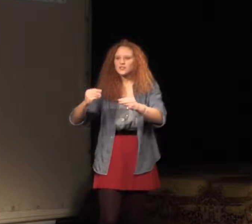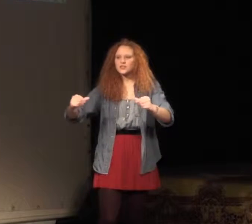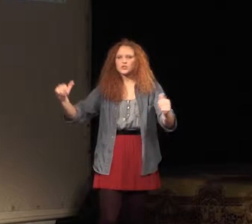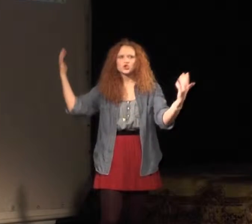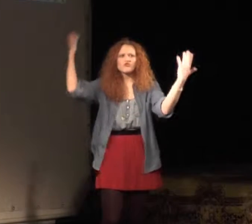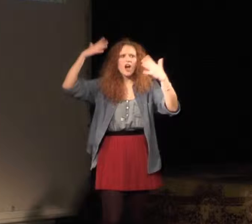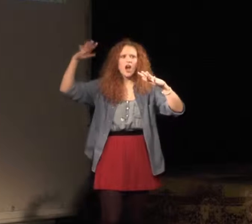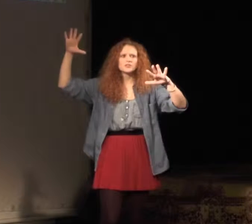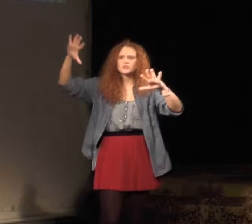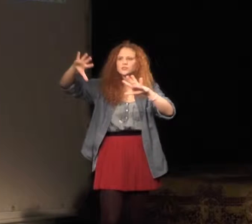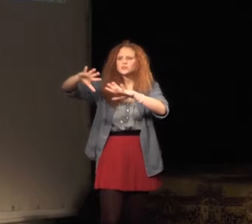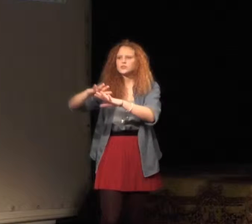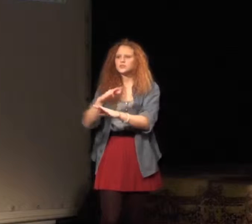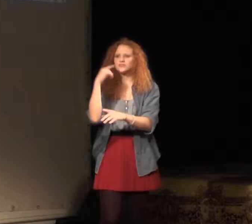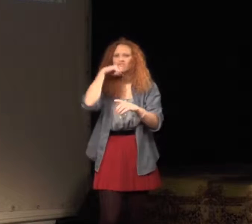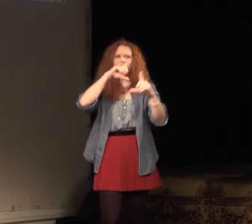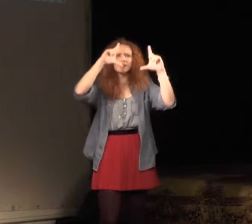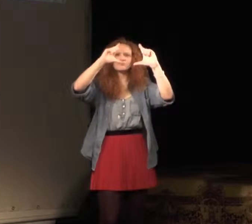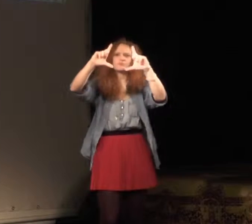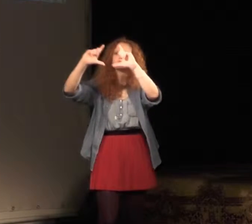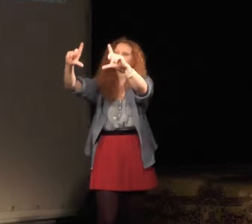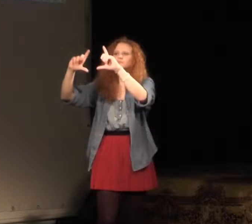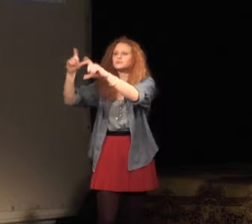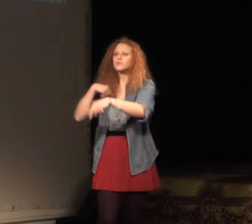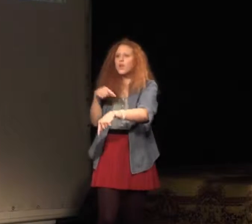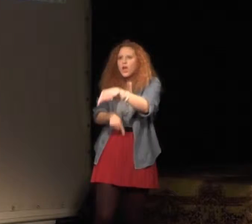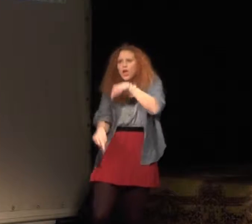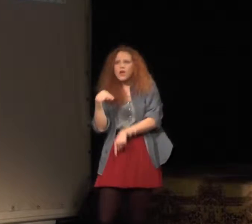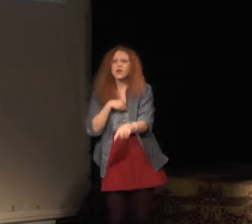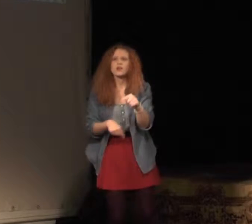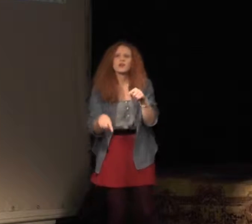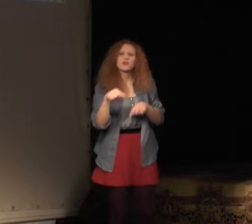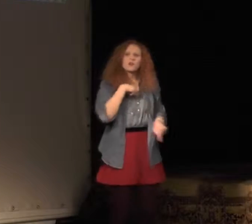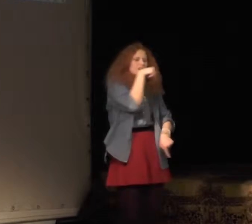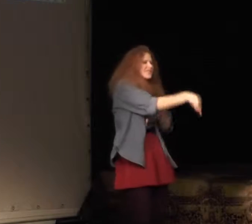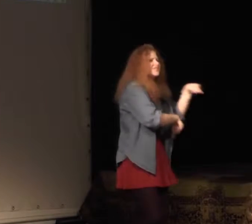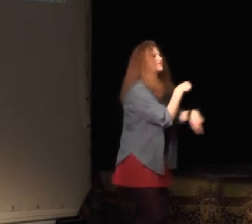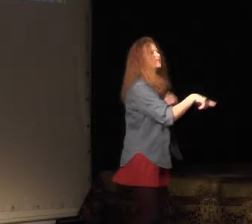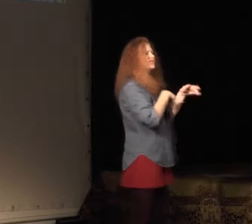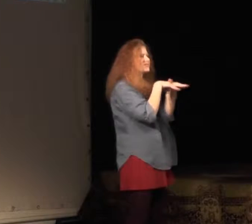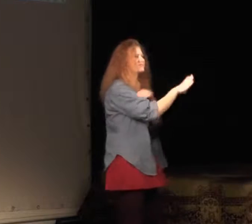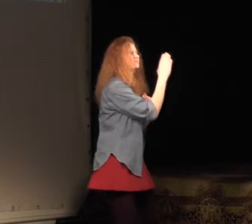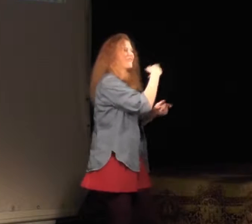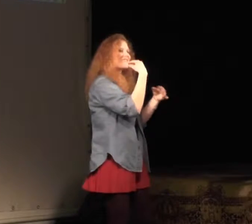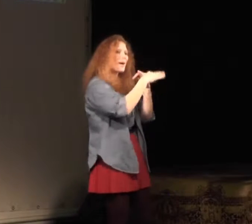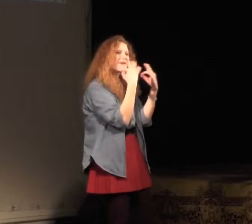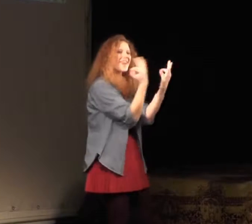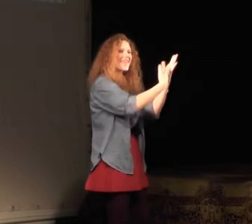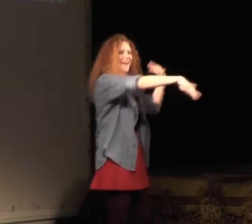geheimnis ist keine freunde sind in farbe ich kann sie in farbe sehen ich erzähle eine gesichter sind weiß was ist denn da